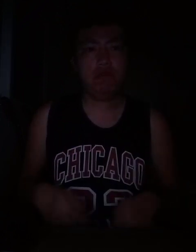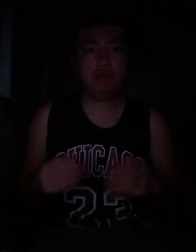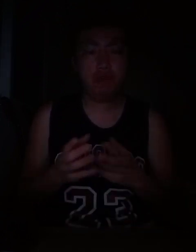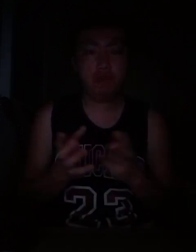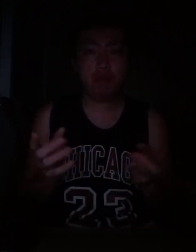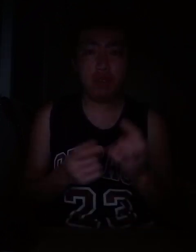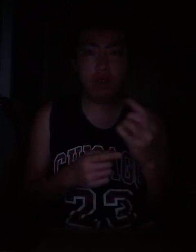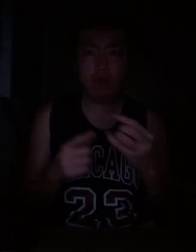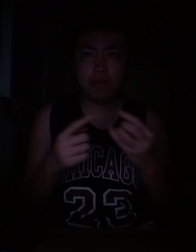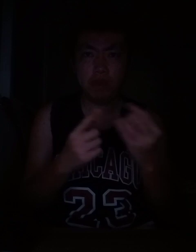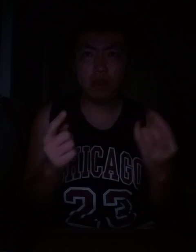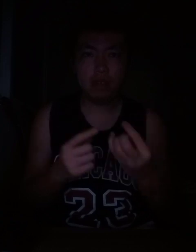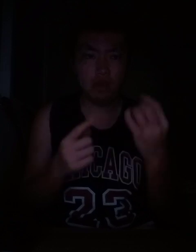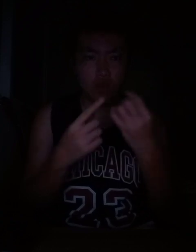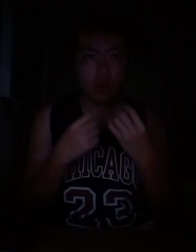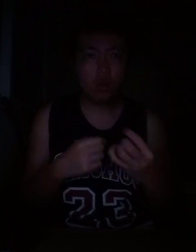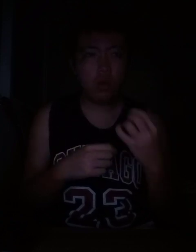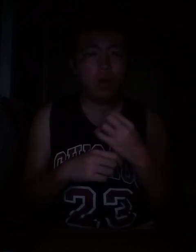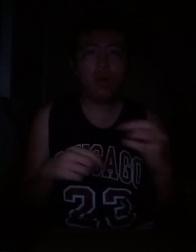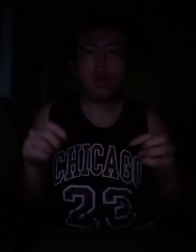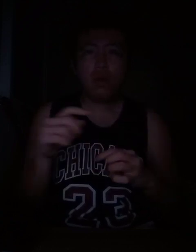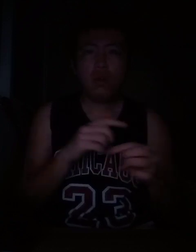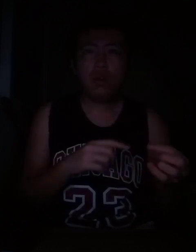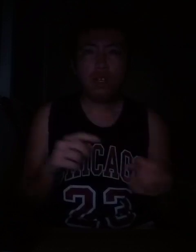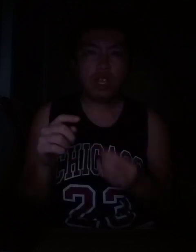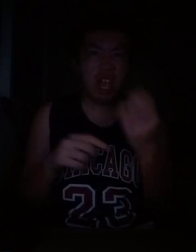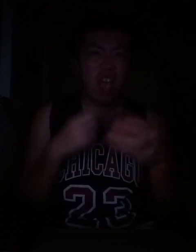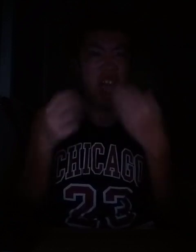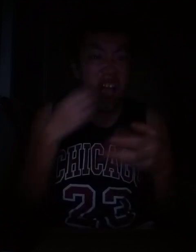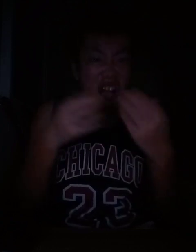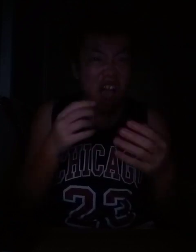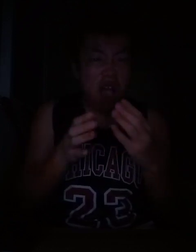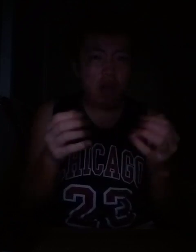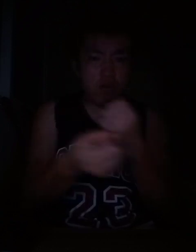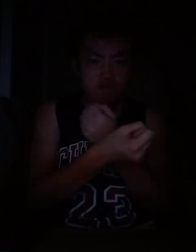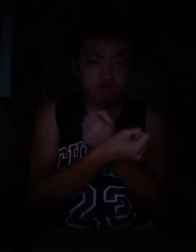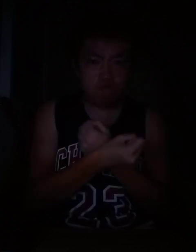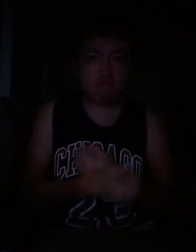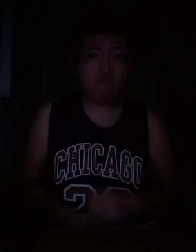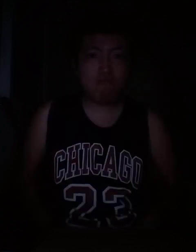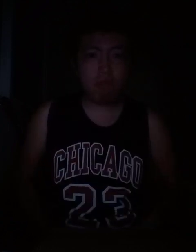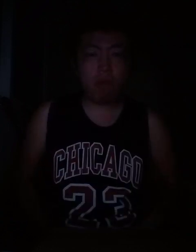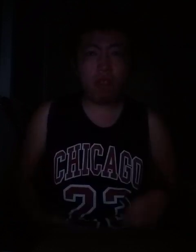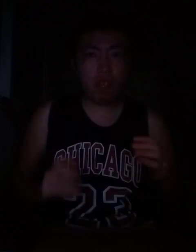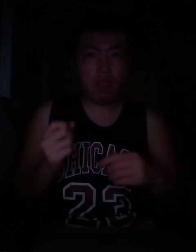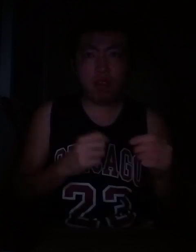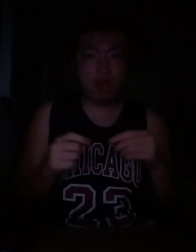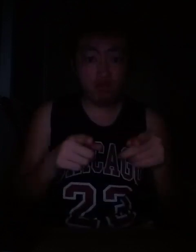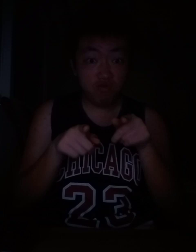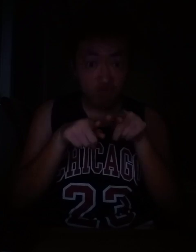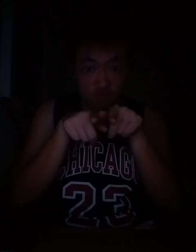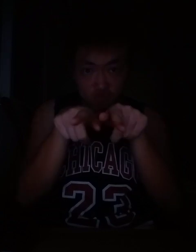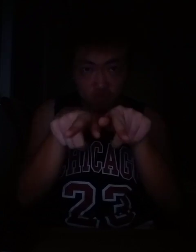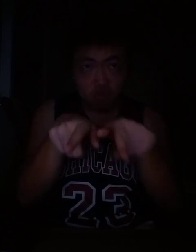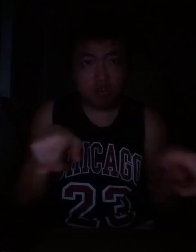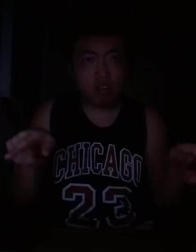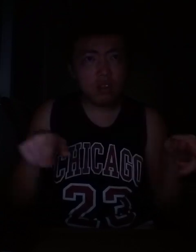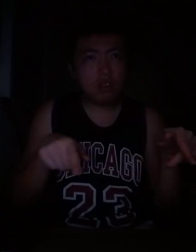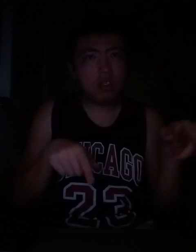편의점에서 외상을 해달라며 직원을 협박한 남성이 경찰에 붙잡혔습니다. 차를 타고 도주하는 과정에서는 난폭